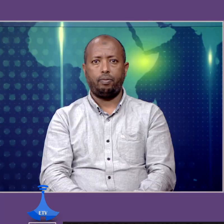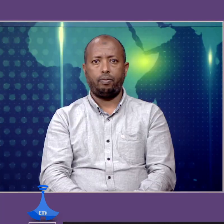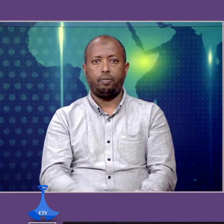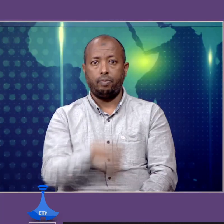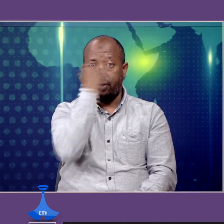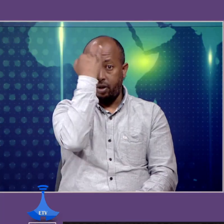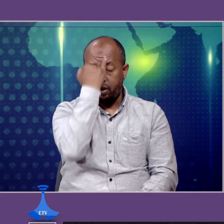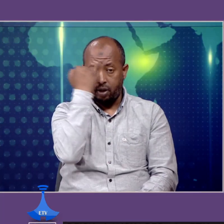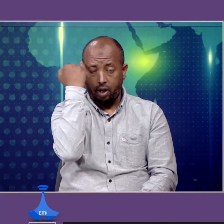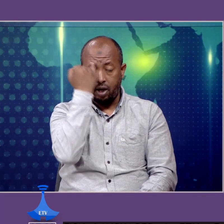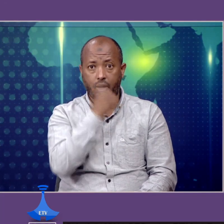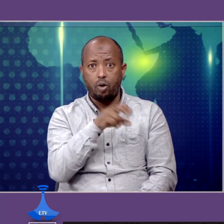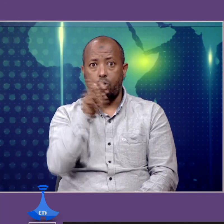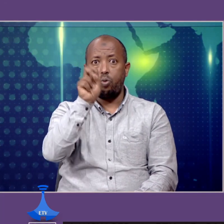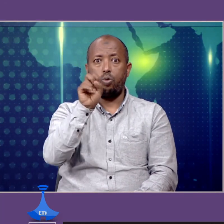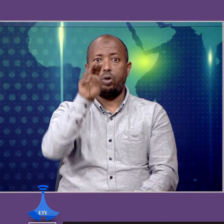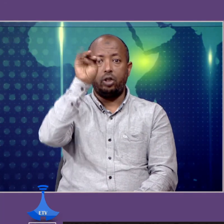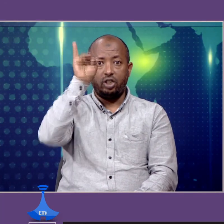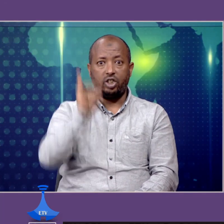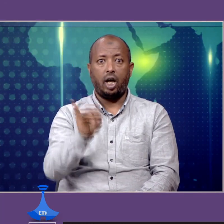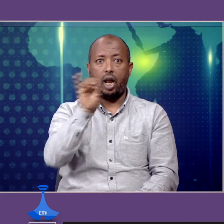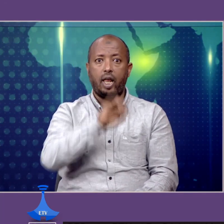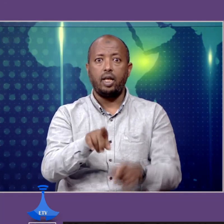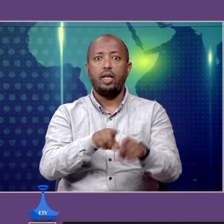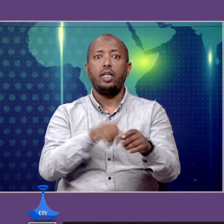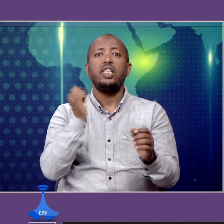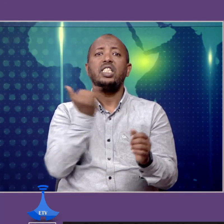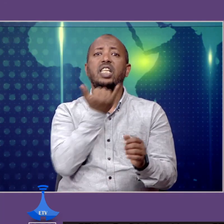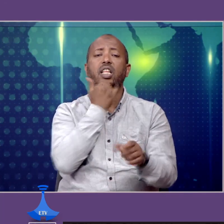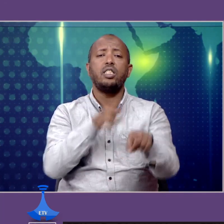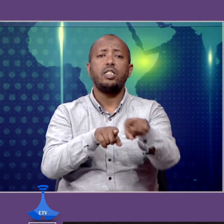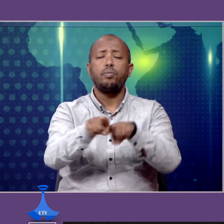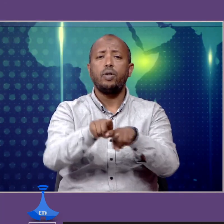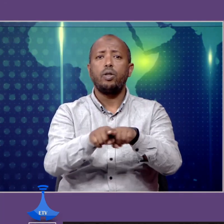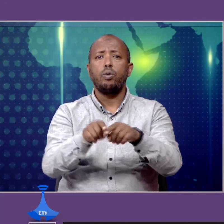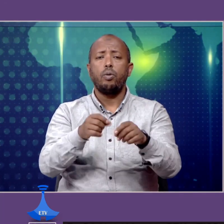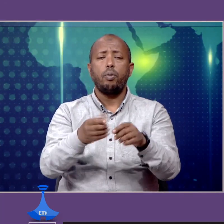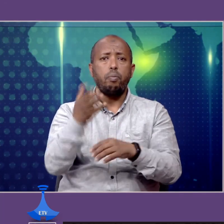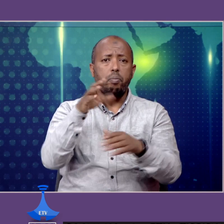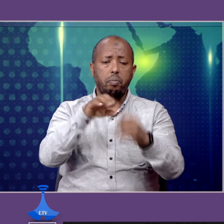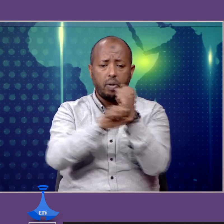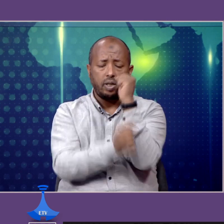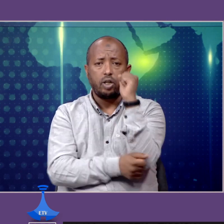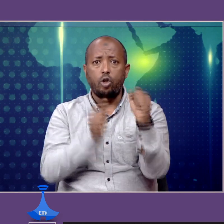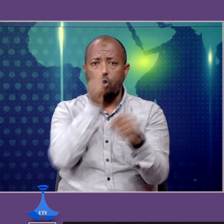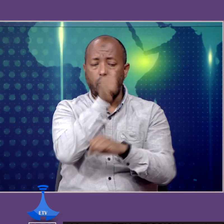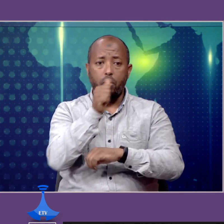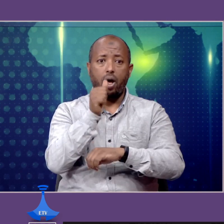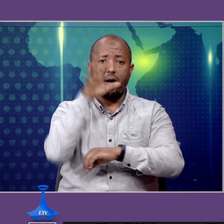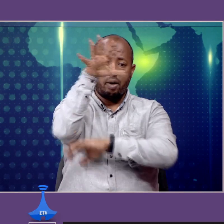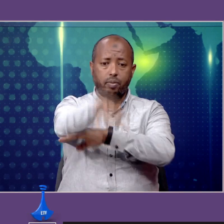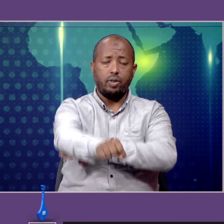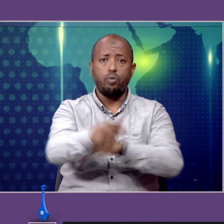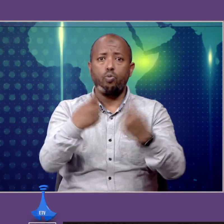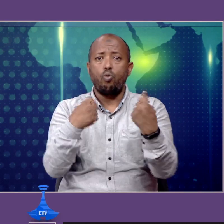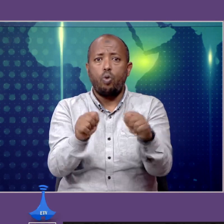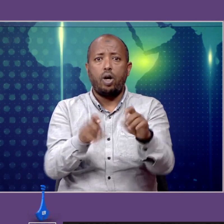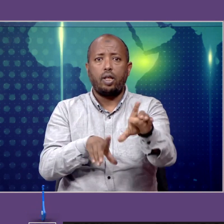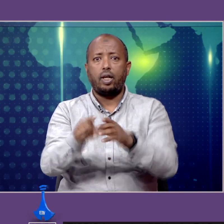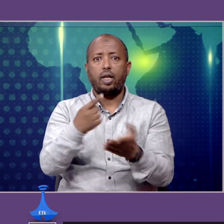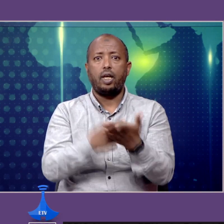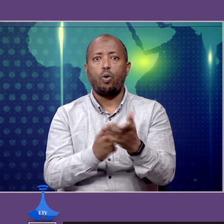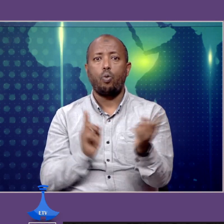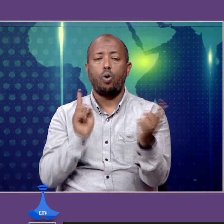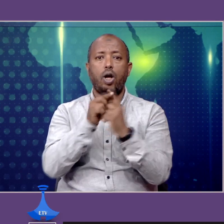ጣሊያንም በውጭ አለ የተሳሳተ ስምምነት መሰረት ኢትዮጵያን ቅኝ ለመግዛት ሙከራ አደረገች ይህም ወደ